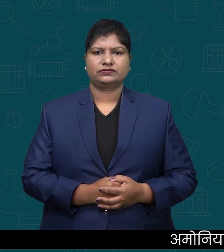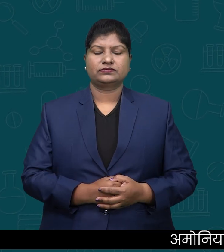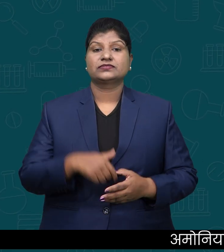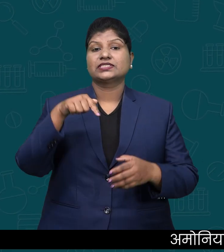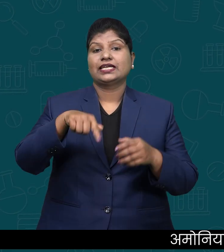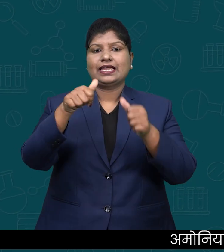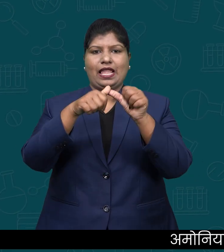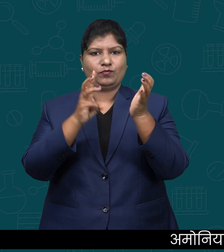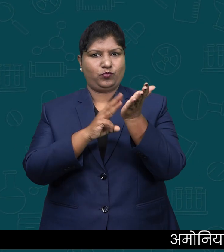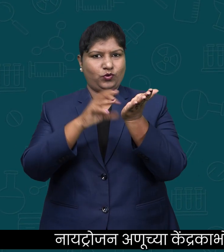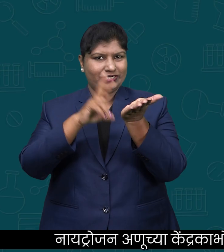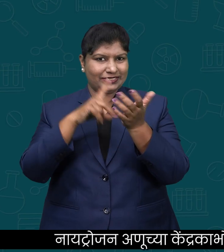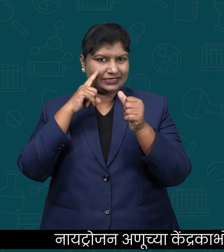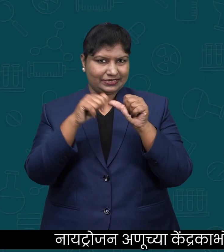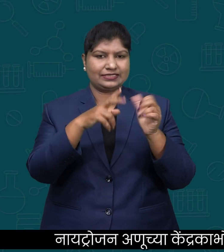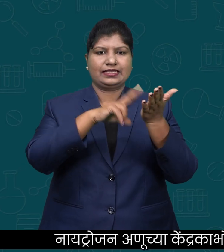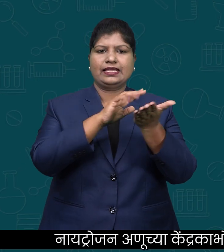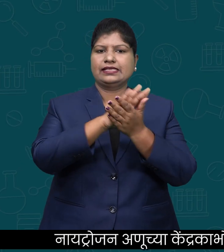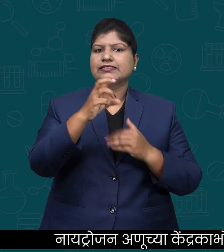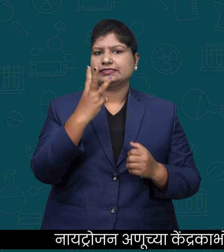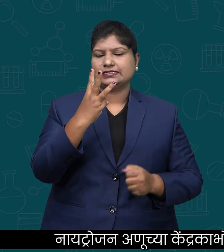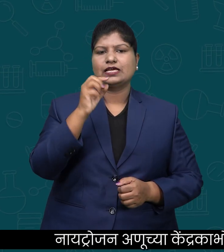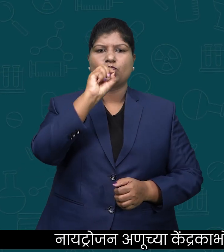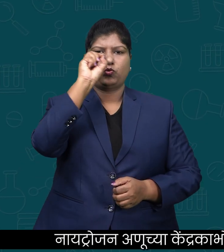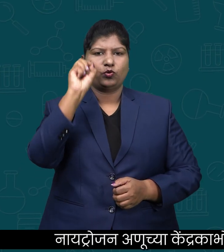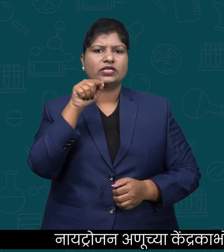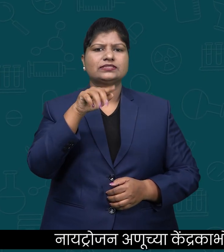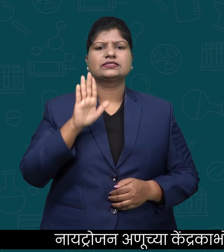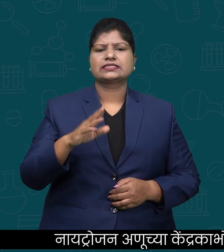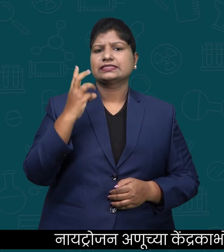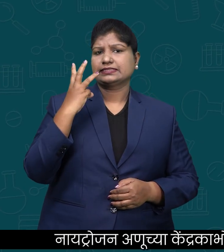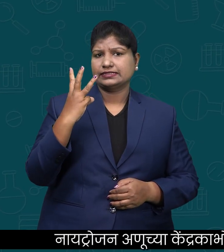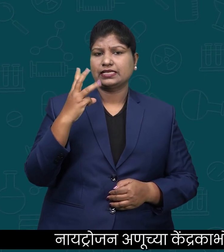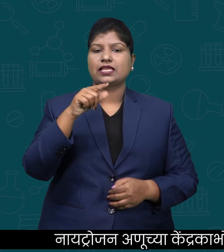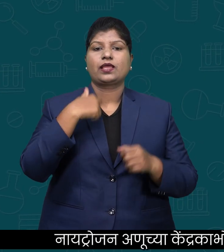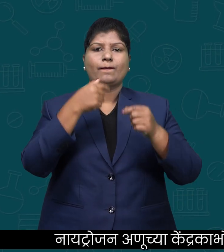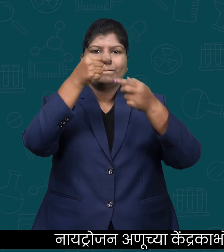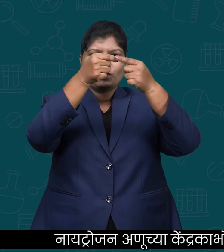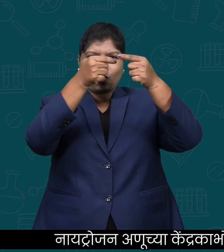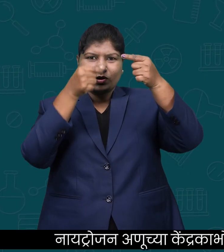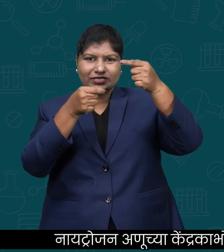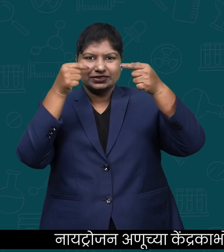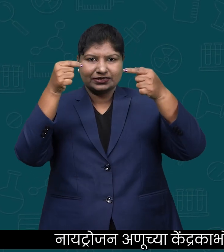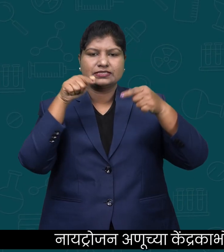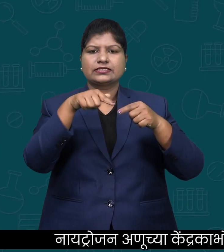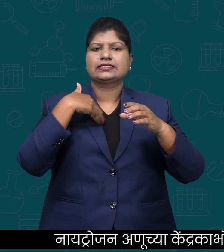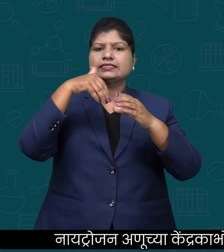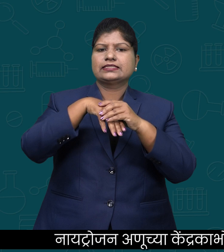अमोनिया NH3 रेणूमध्ये नायट्रोजन अणूच्या केंद्रकाभोवती सहसंयोजक बंधांमध्ये